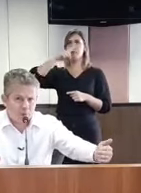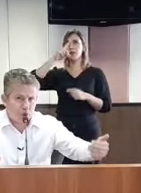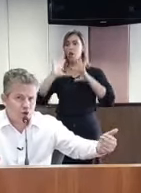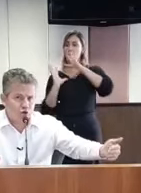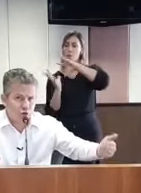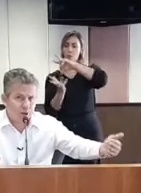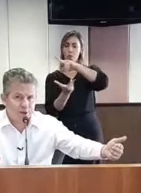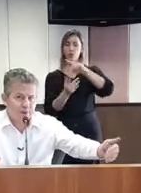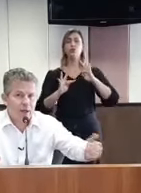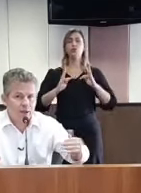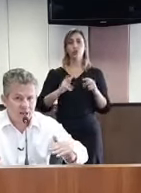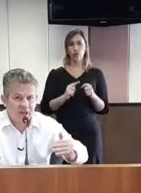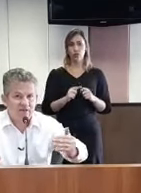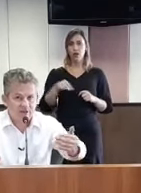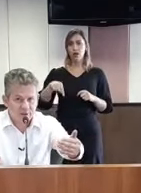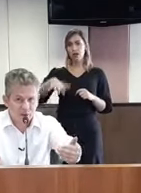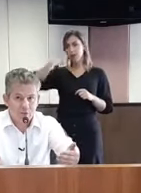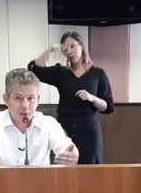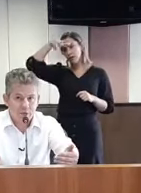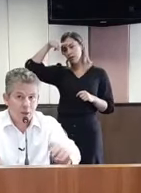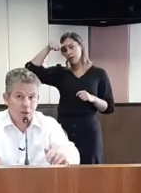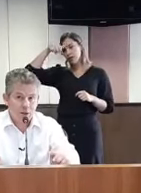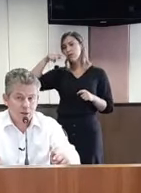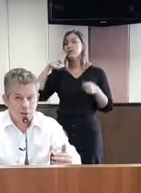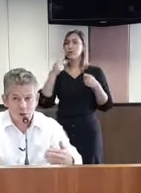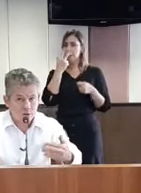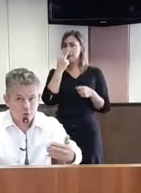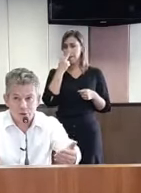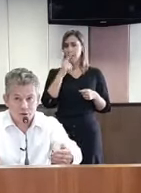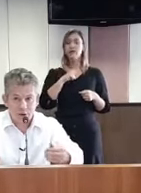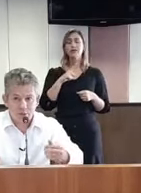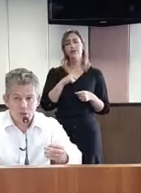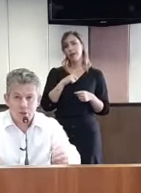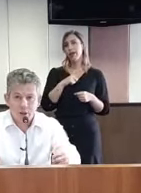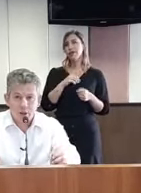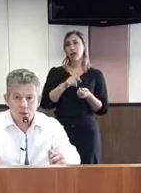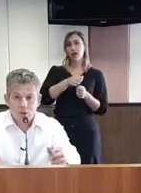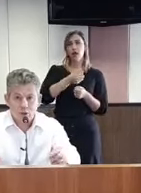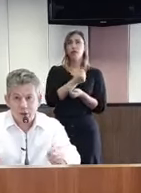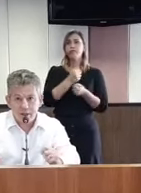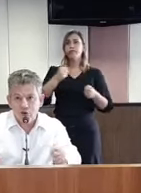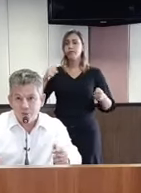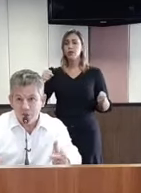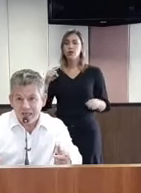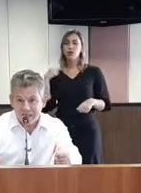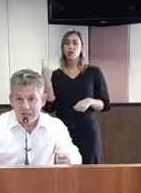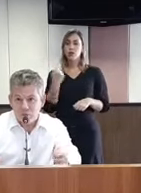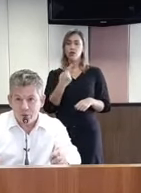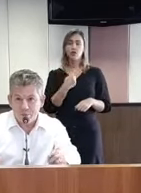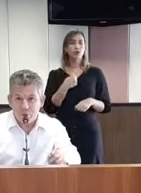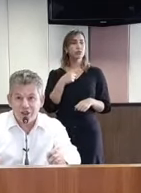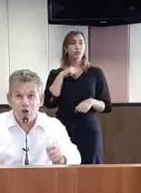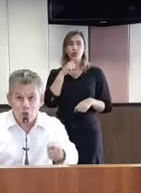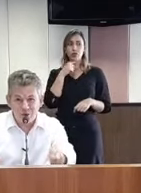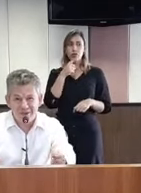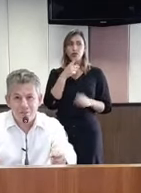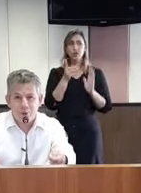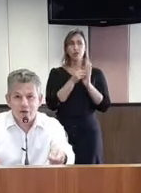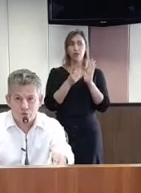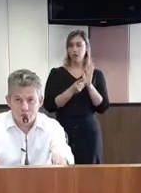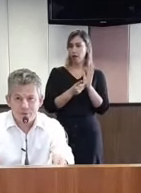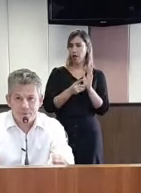pelas projeções, deve haver aumento. Né? Nós não conseguimos controlar isso por decreto, é por